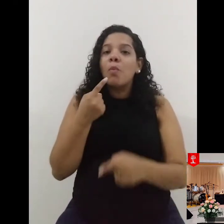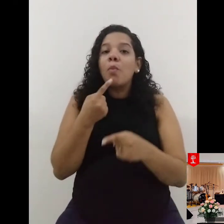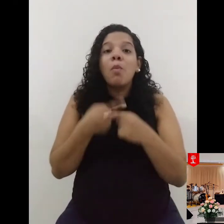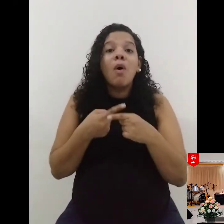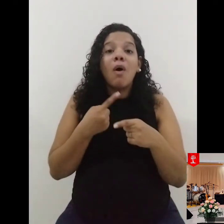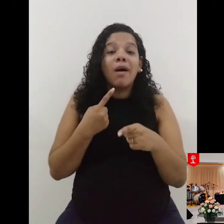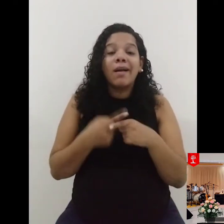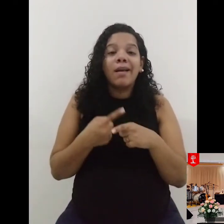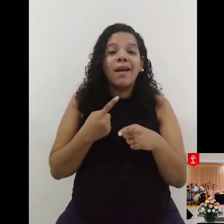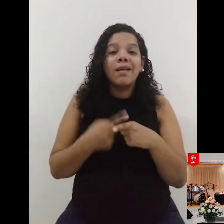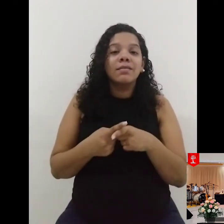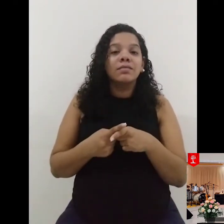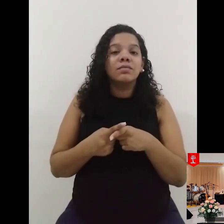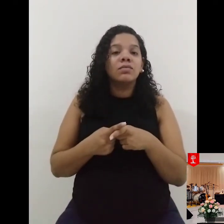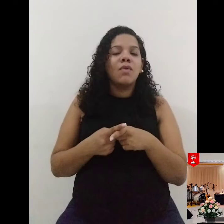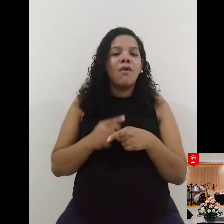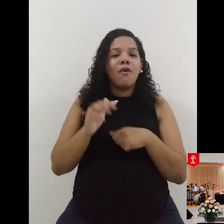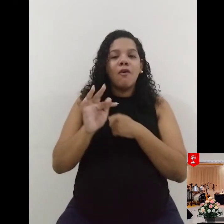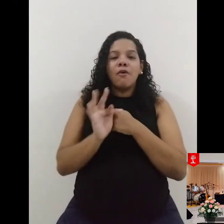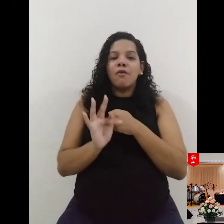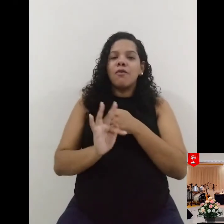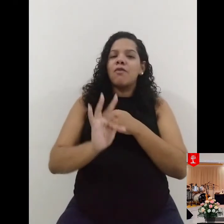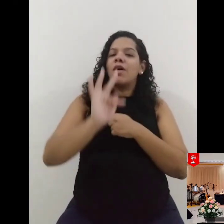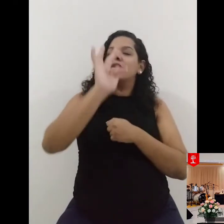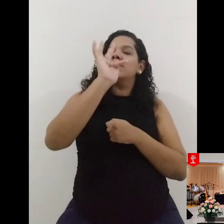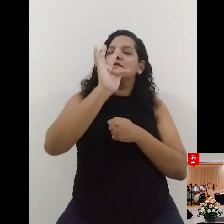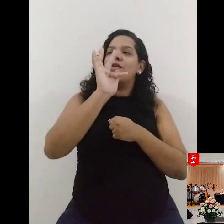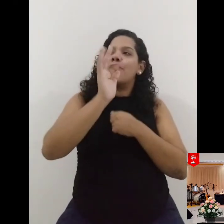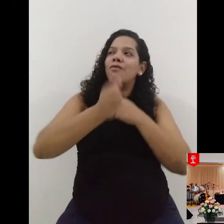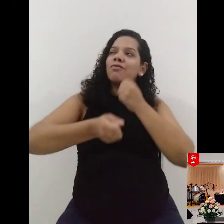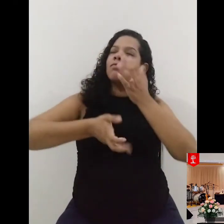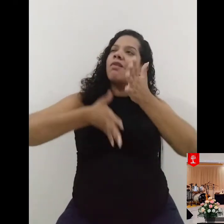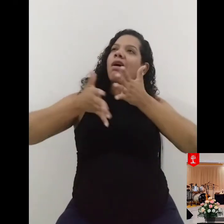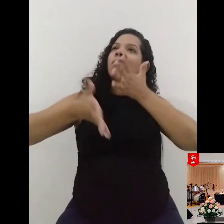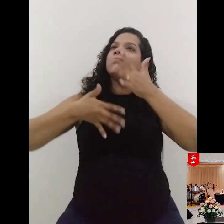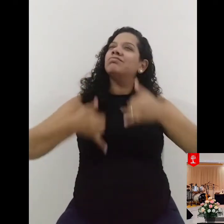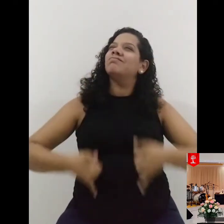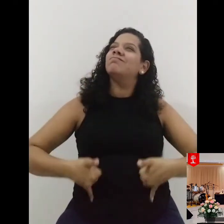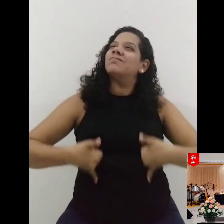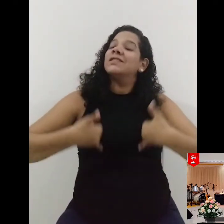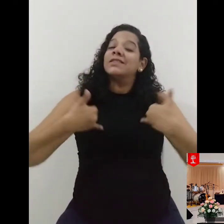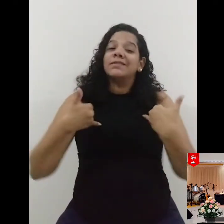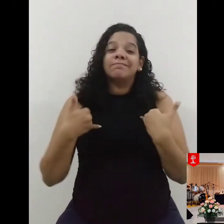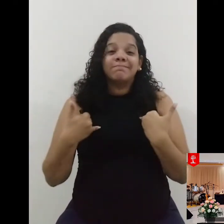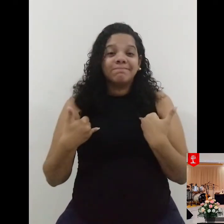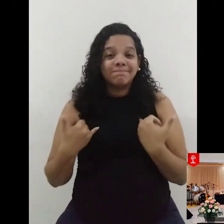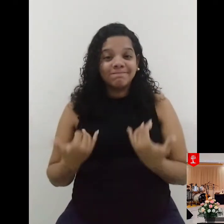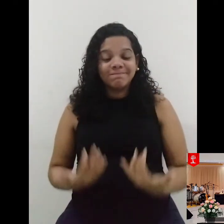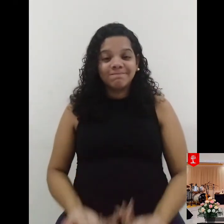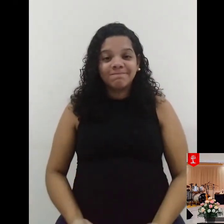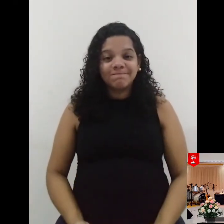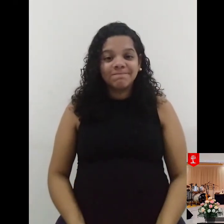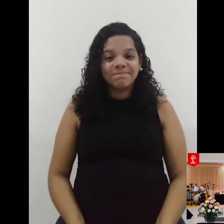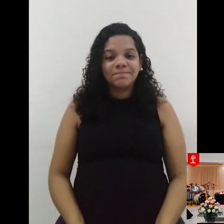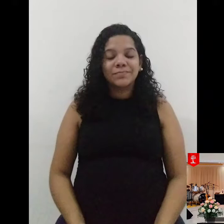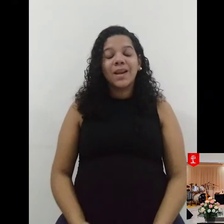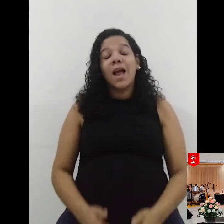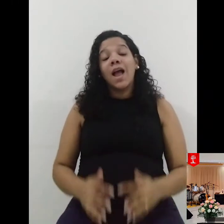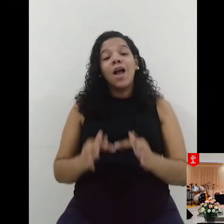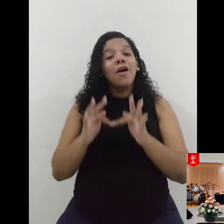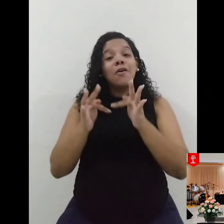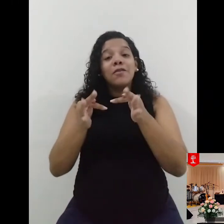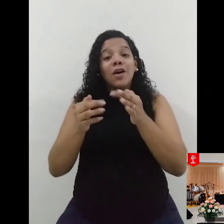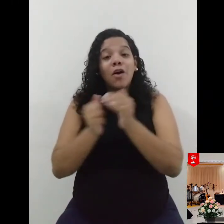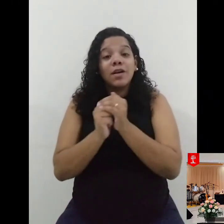Os judeus, eles costumavam ir ao templo às 9 horas da manhã e às 3 horas